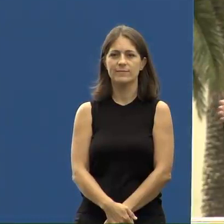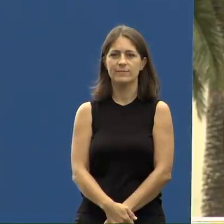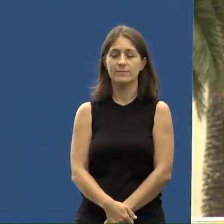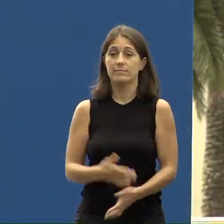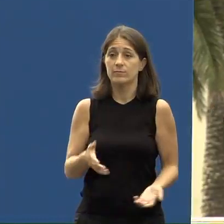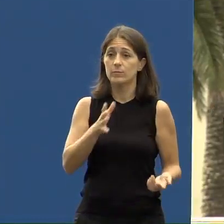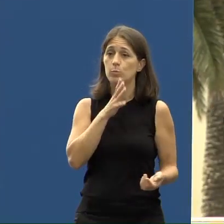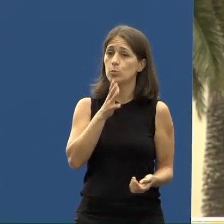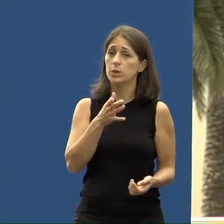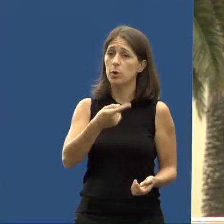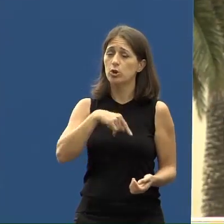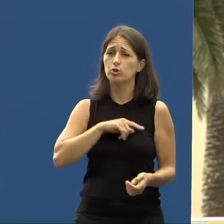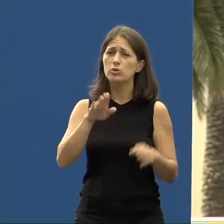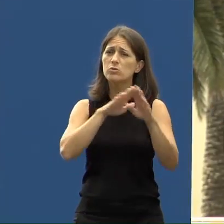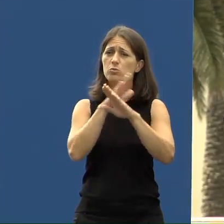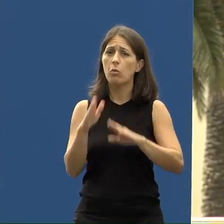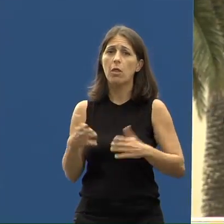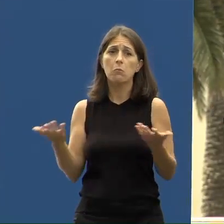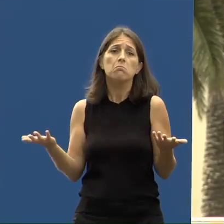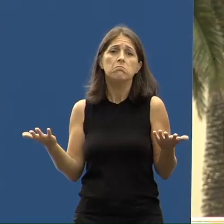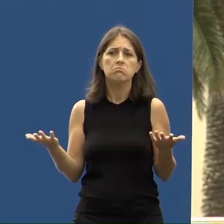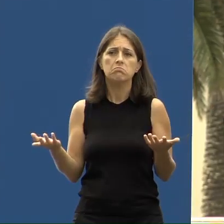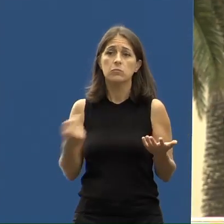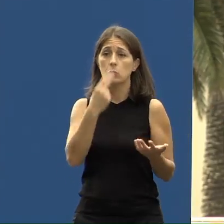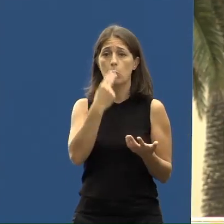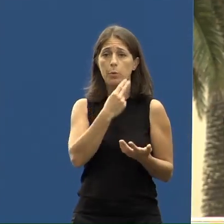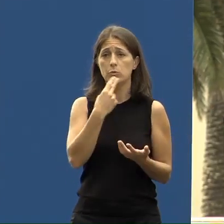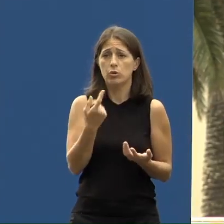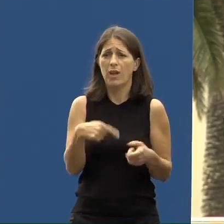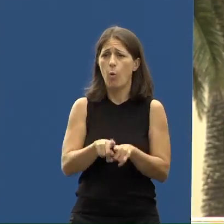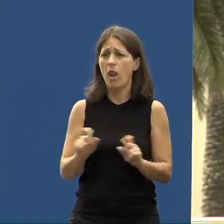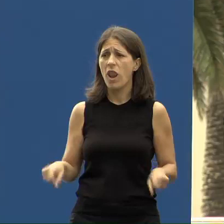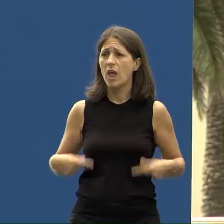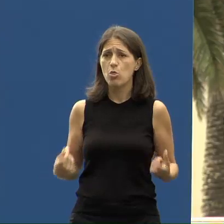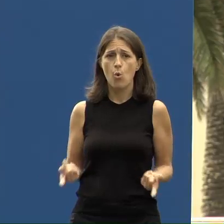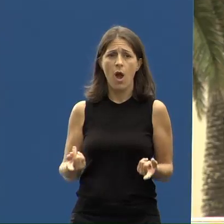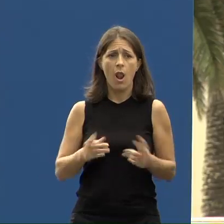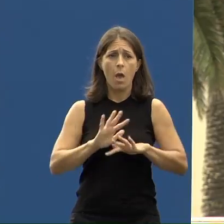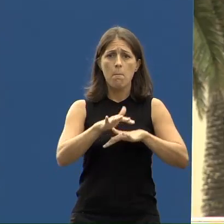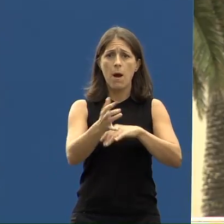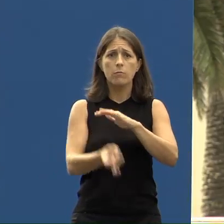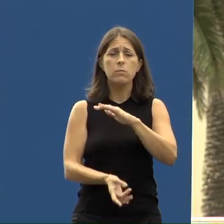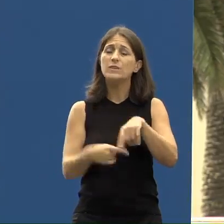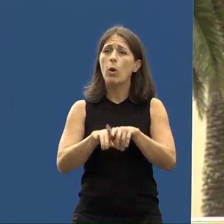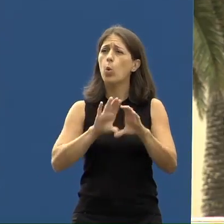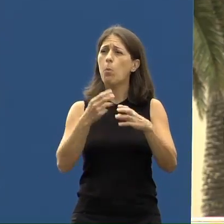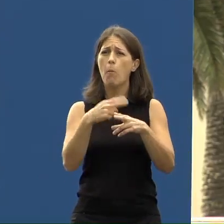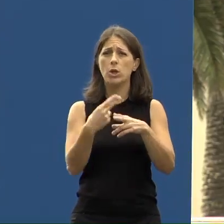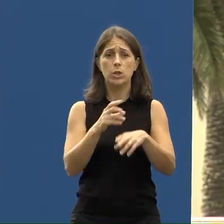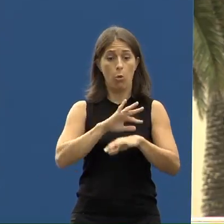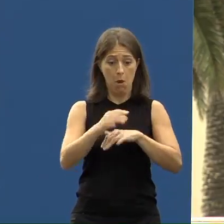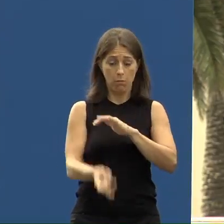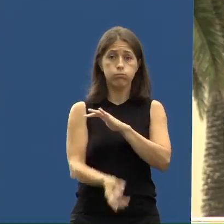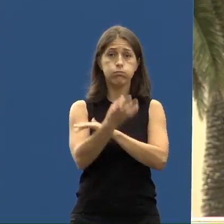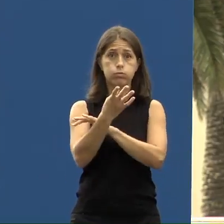Por iso, para nós, a resultante era natural, o compromiso era natural, constituir Marea como un partido político que fose quen